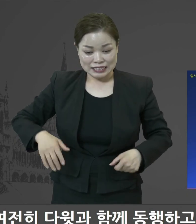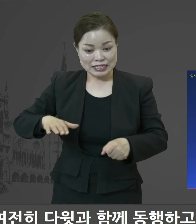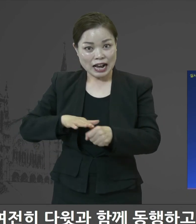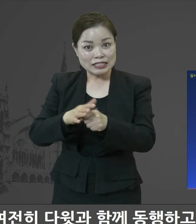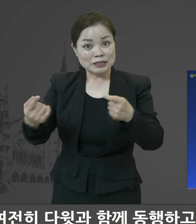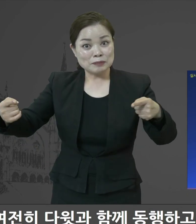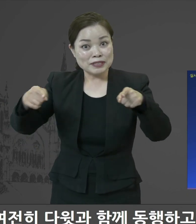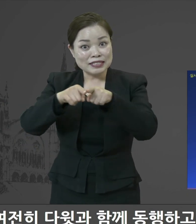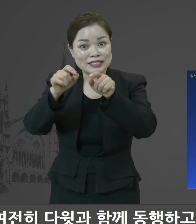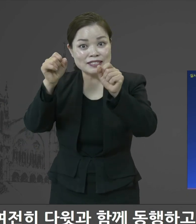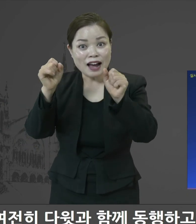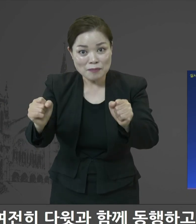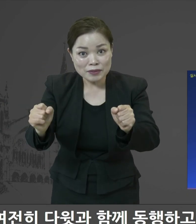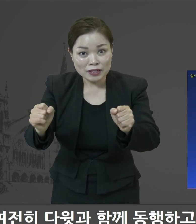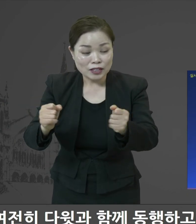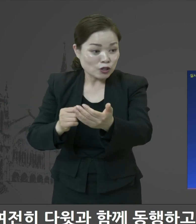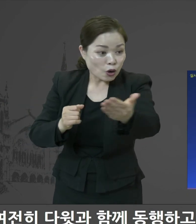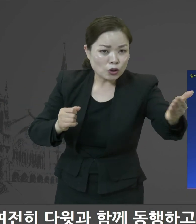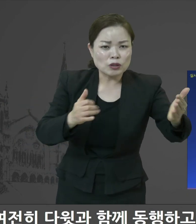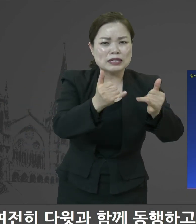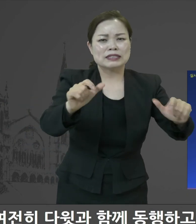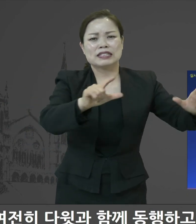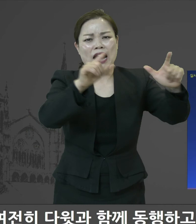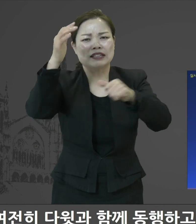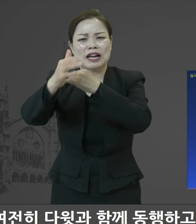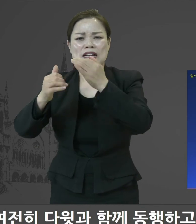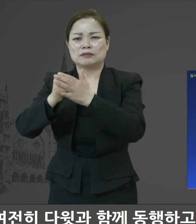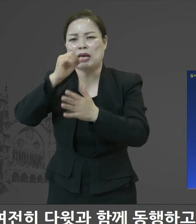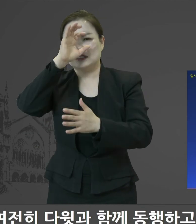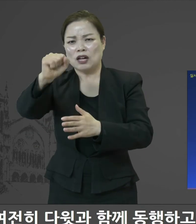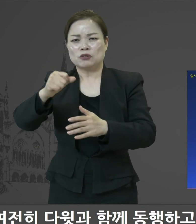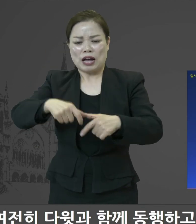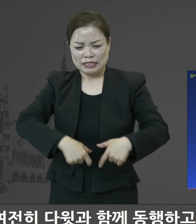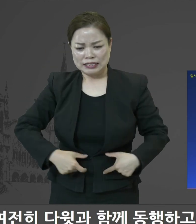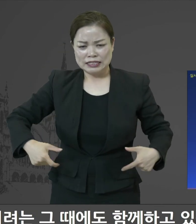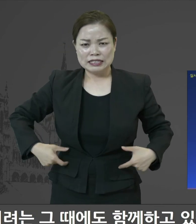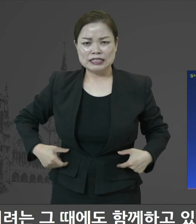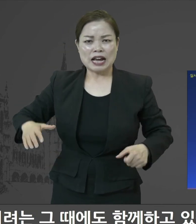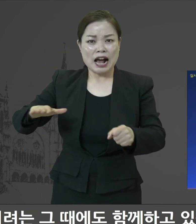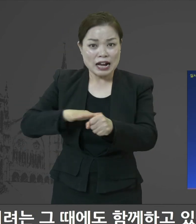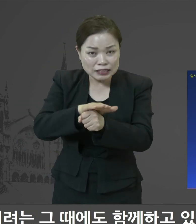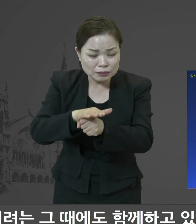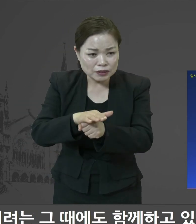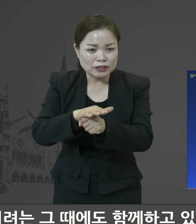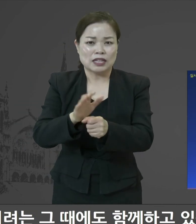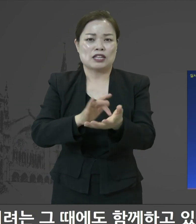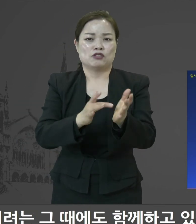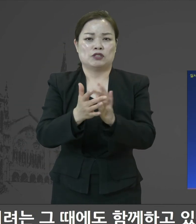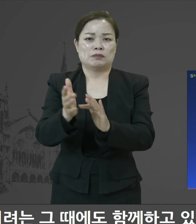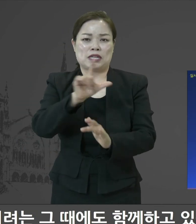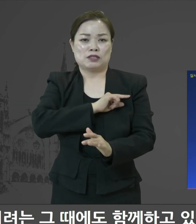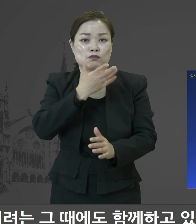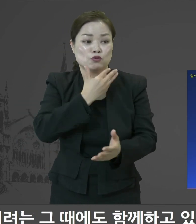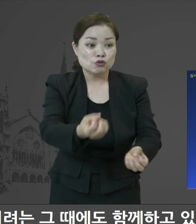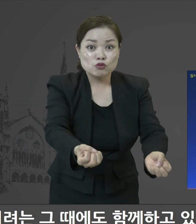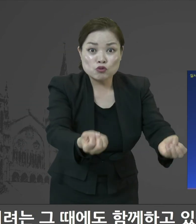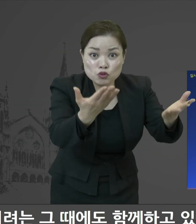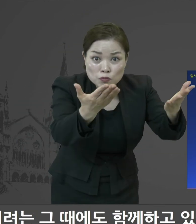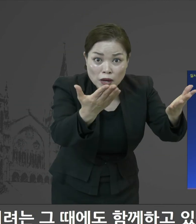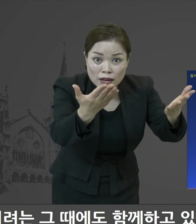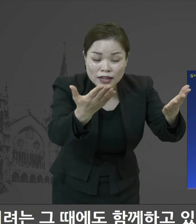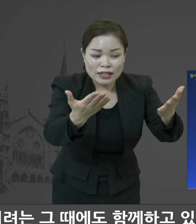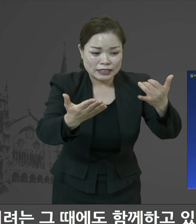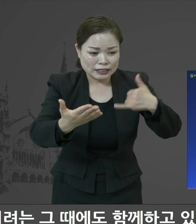인생에 하나님의 선하심과 하나님의 인자하심이 평생토록 함께 하시기를 예수님의 이름으로 축복합니다. 여러분들의 자녀의